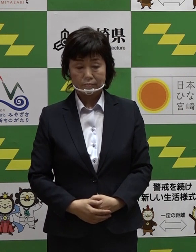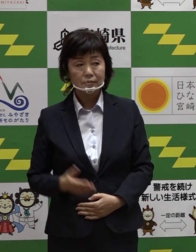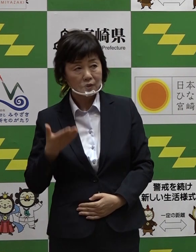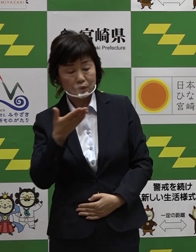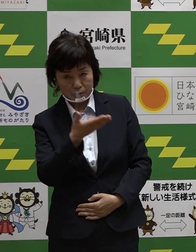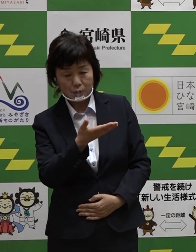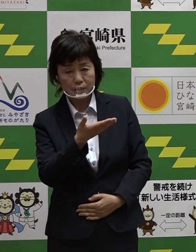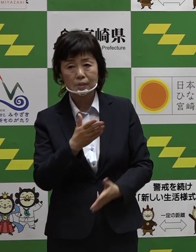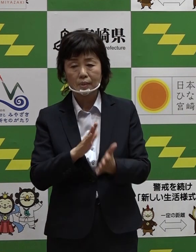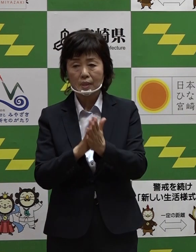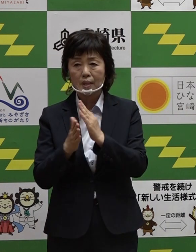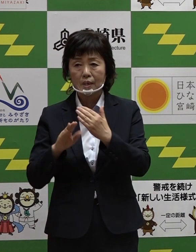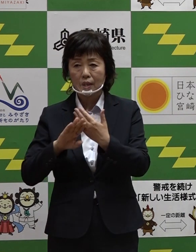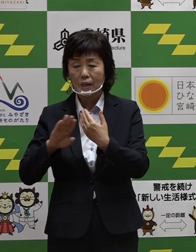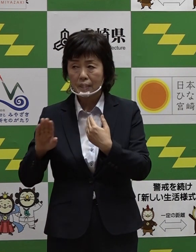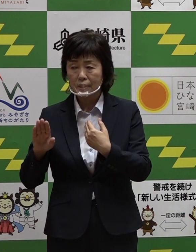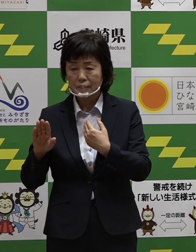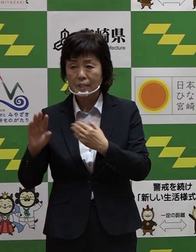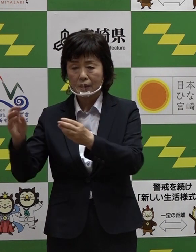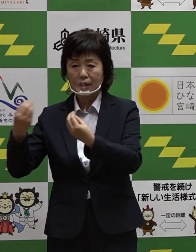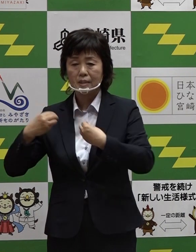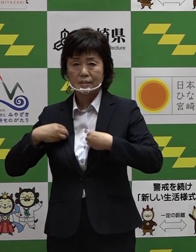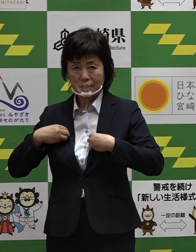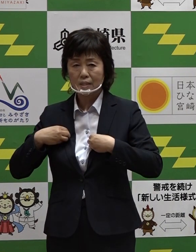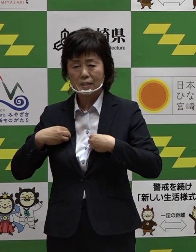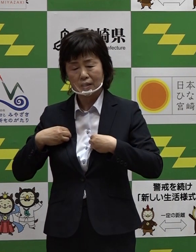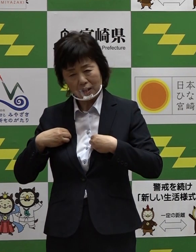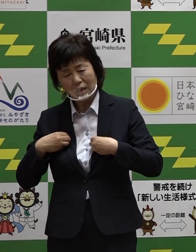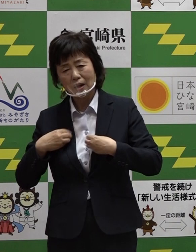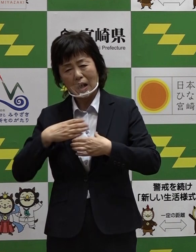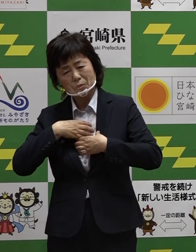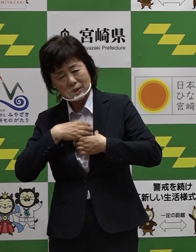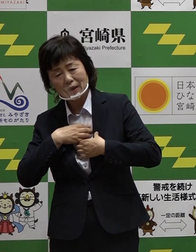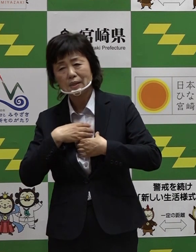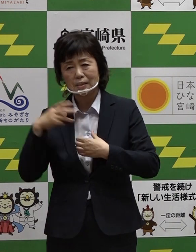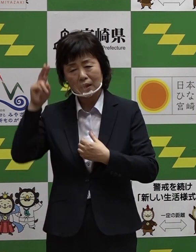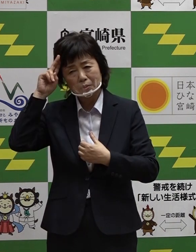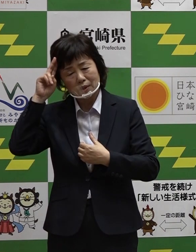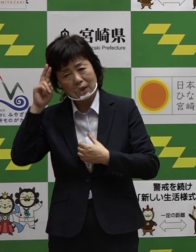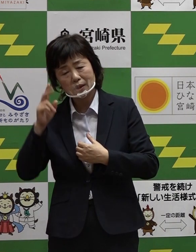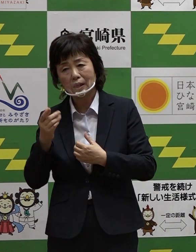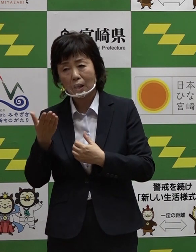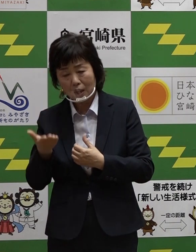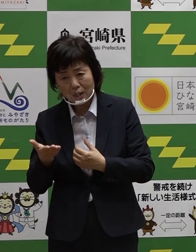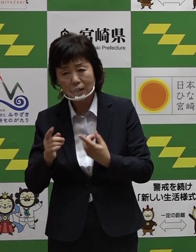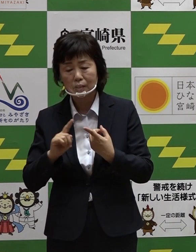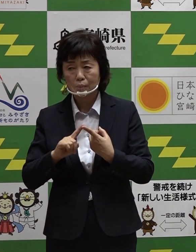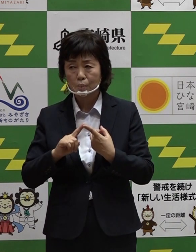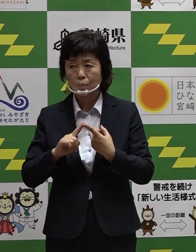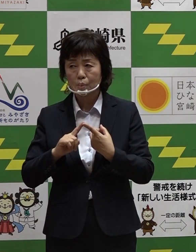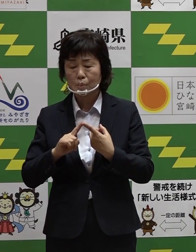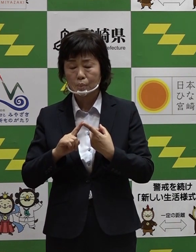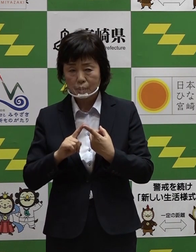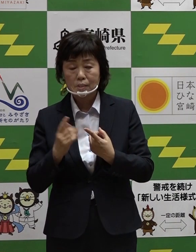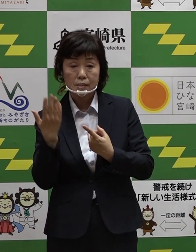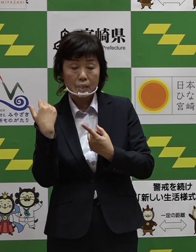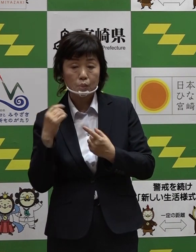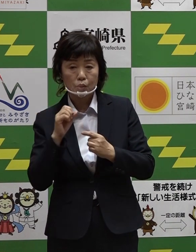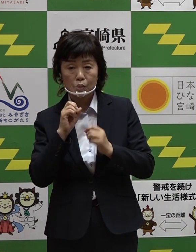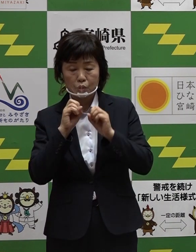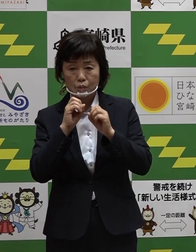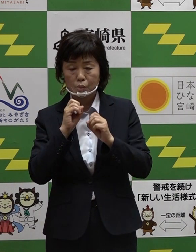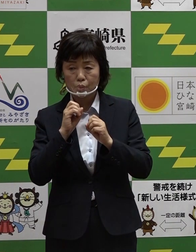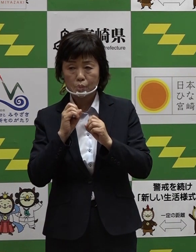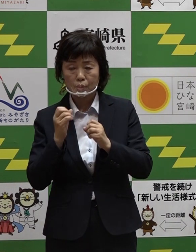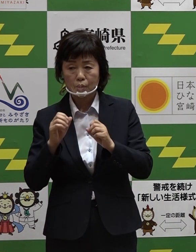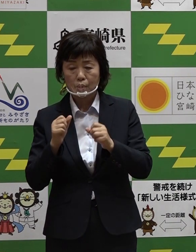県外移動でさらにこう感染拡大のリスクがありそうだっていう懸念からなのか、それとも先ほどおっしゃられたような